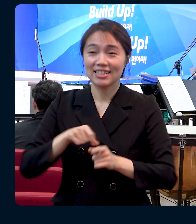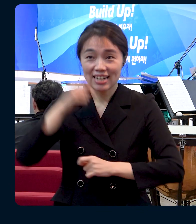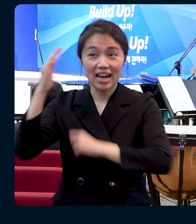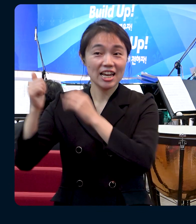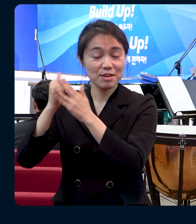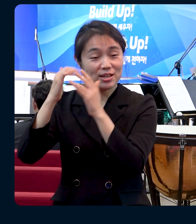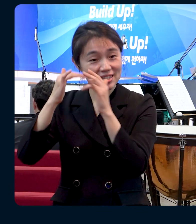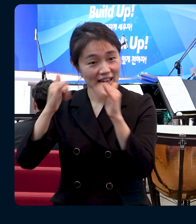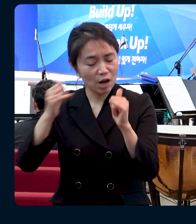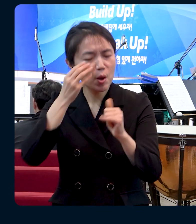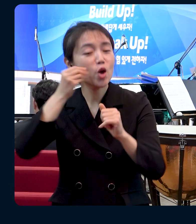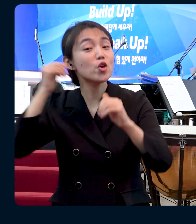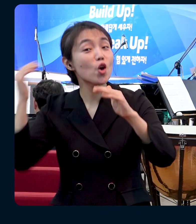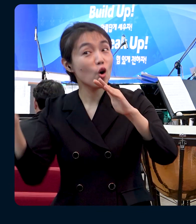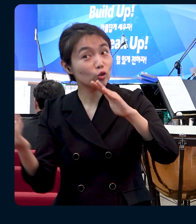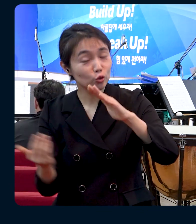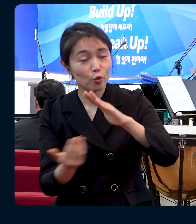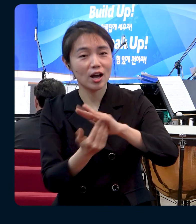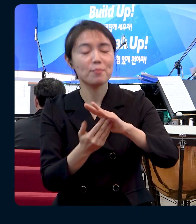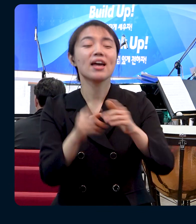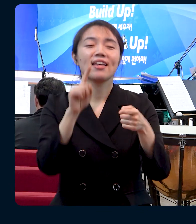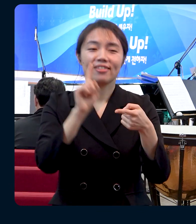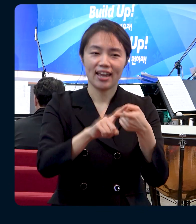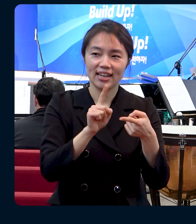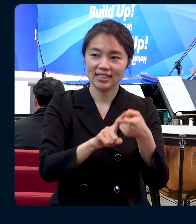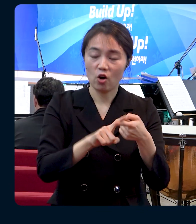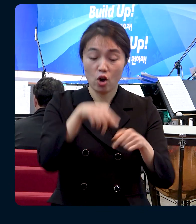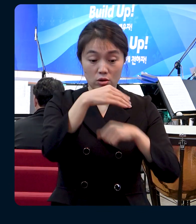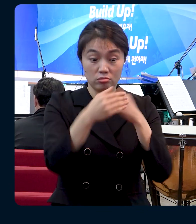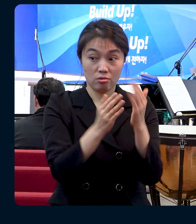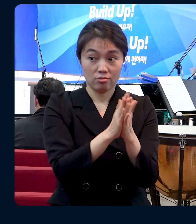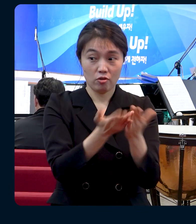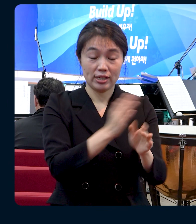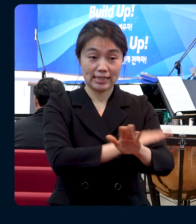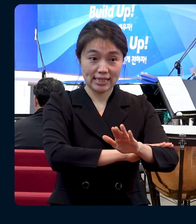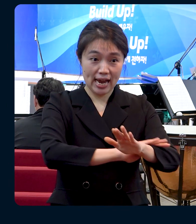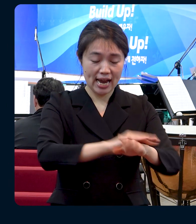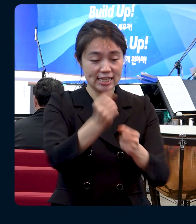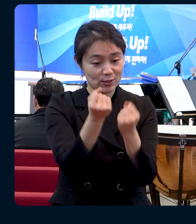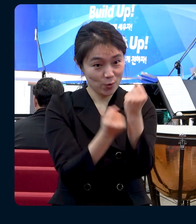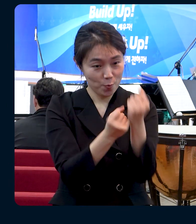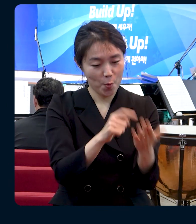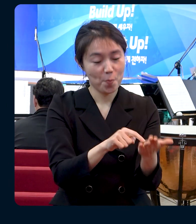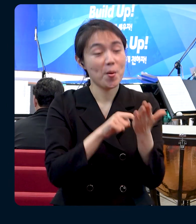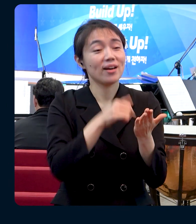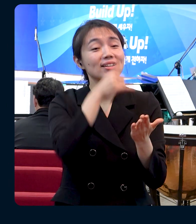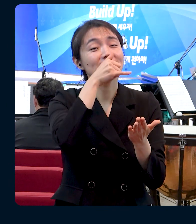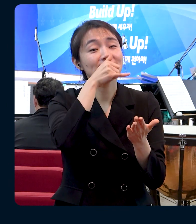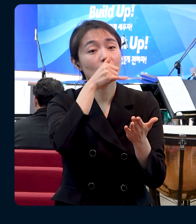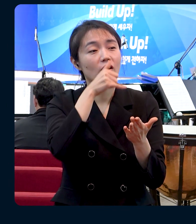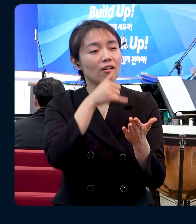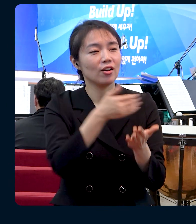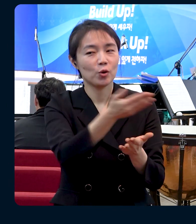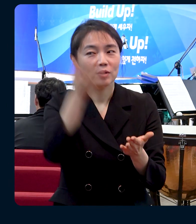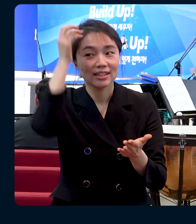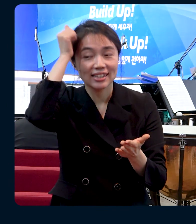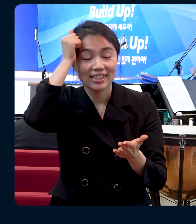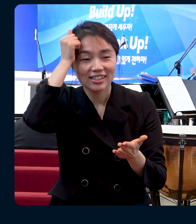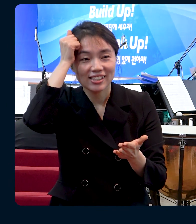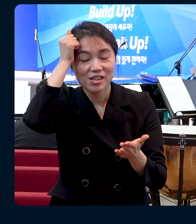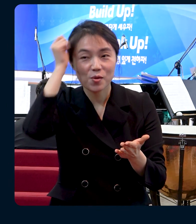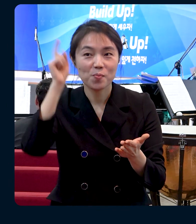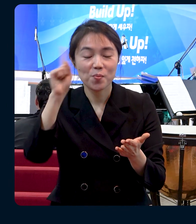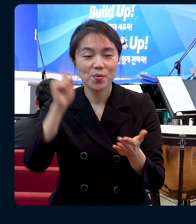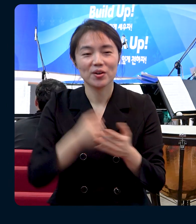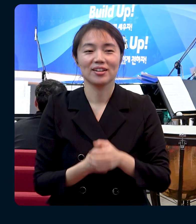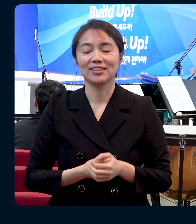이 신실한 하나님의 사람의 형통함에 대해서 성경에서 가장 잘 말해주는 말씀이 하나 있어요.